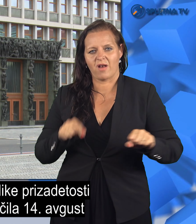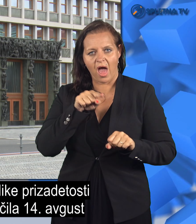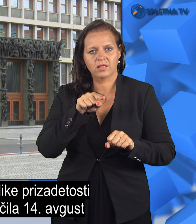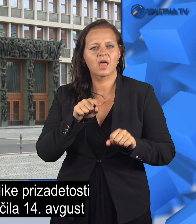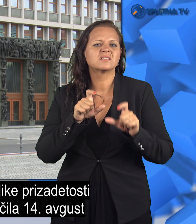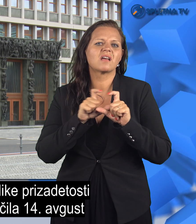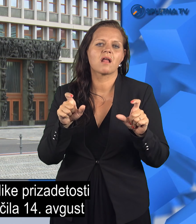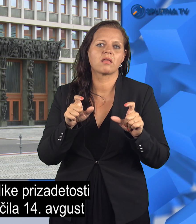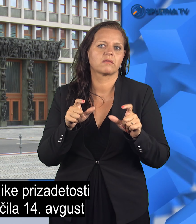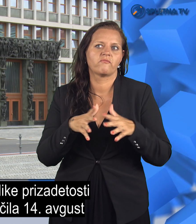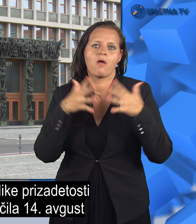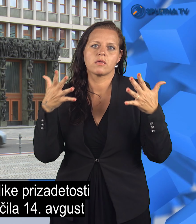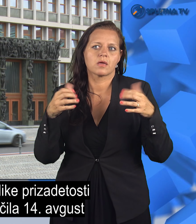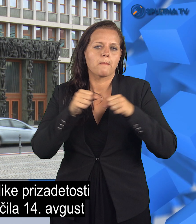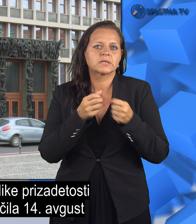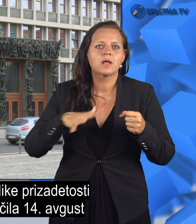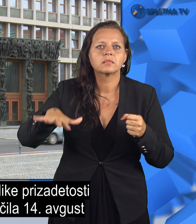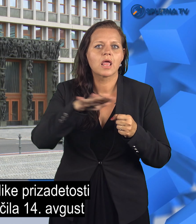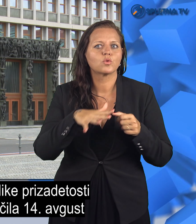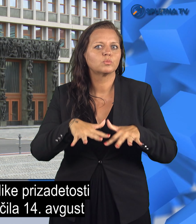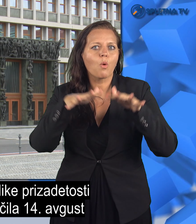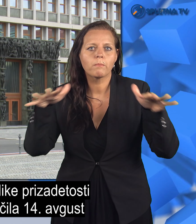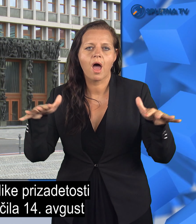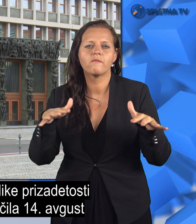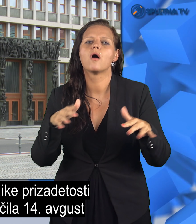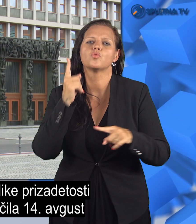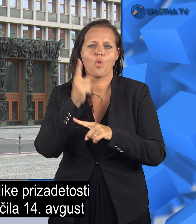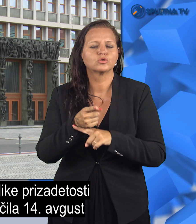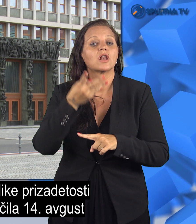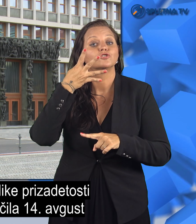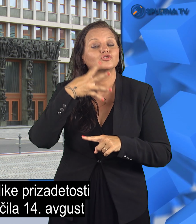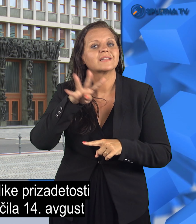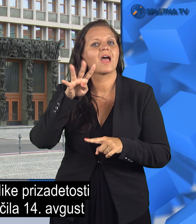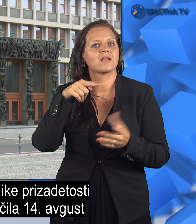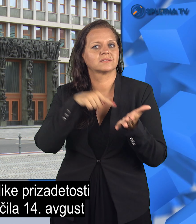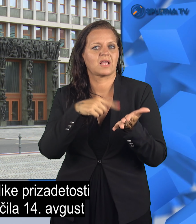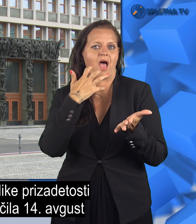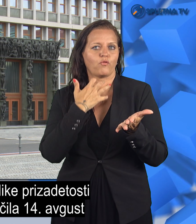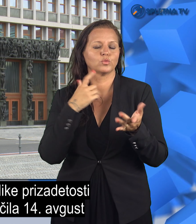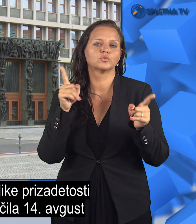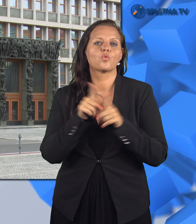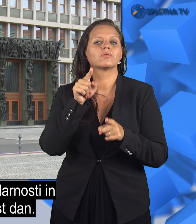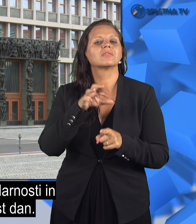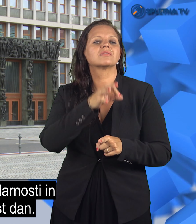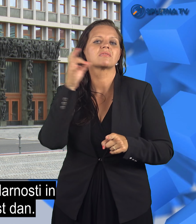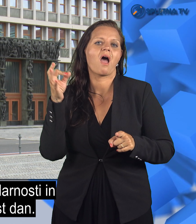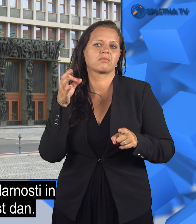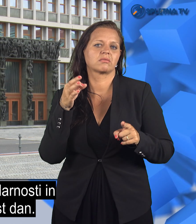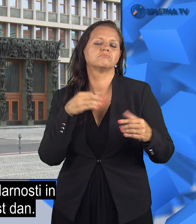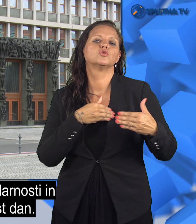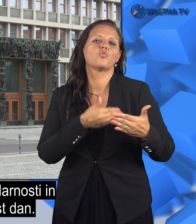Vlada je zaradi velike prizadetosti po poplavah določila 14. avgust kot dan solidarnosti in dela prost